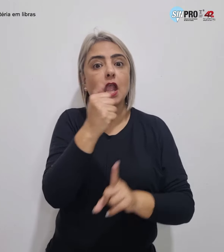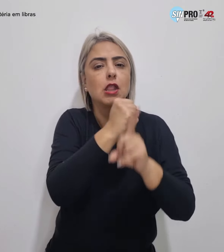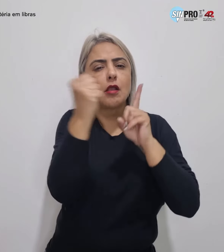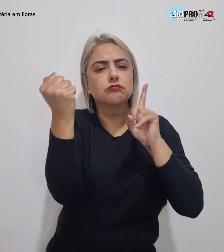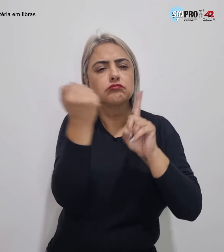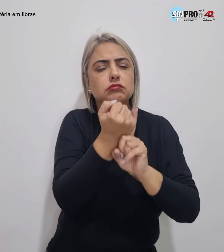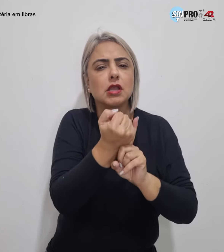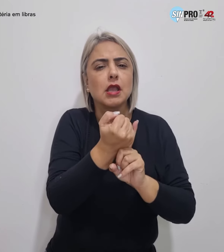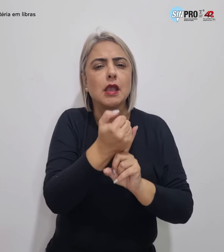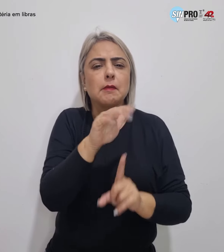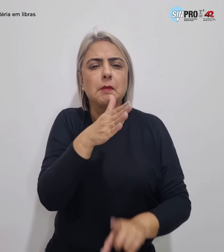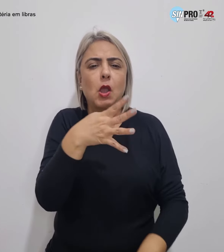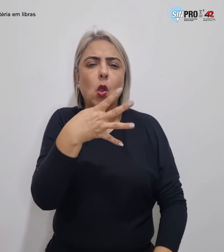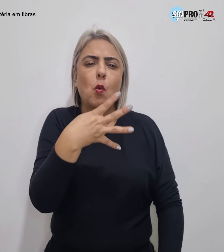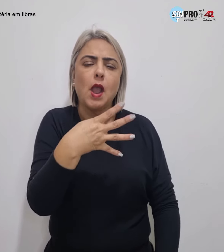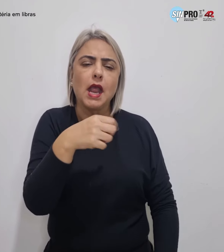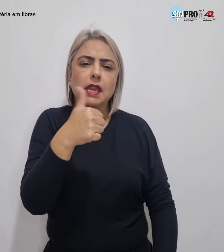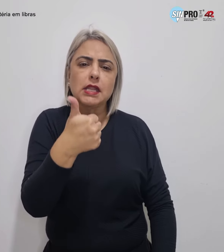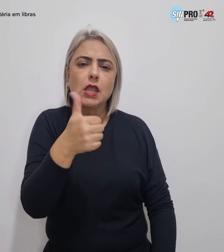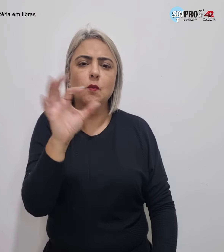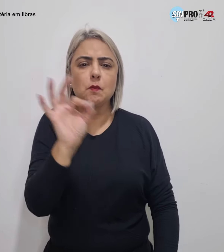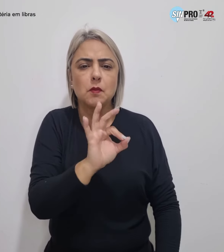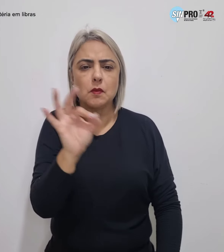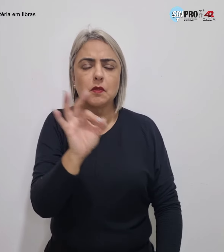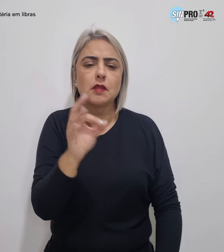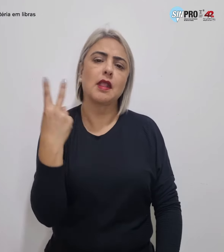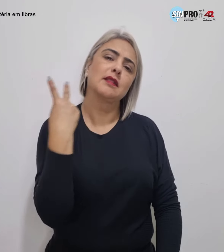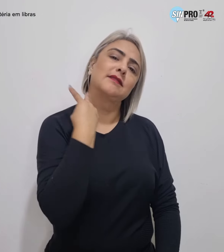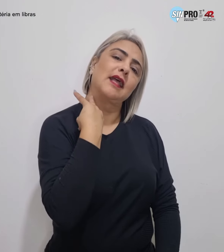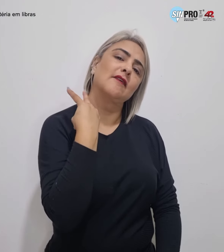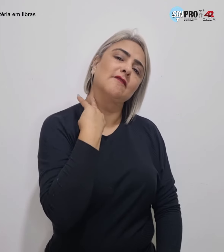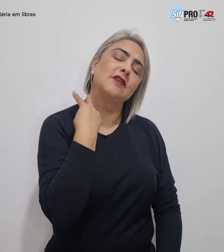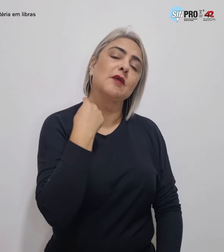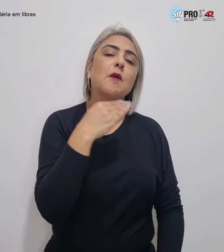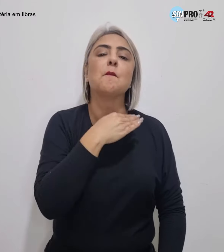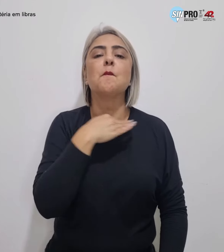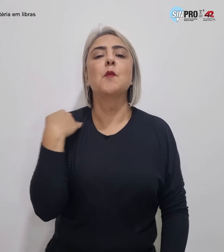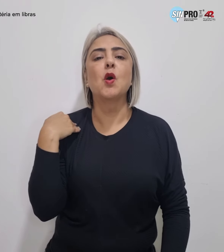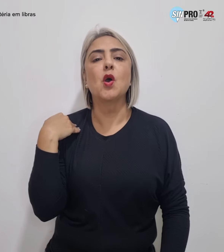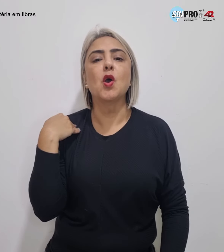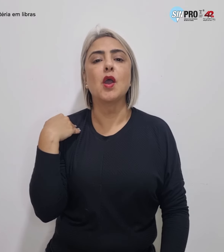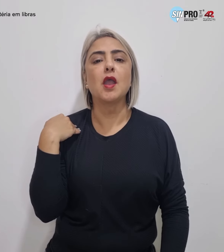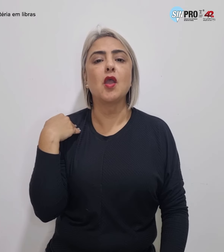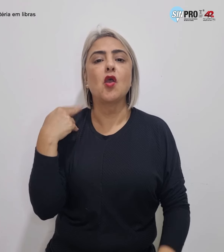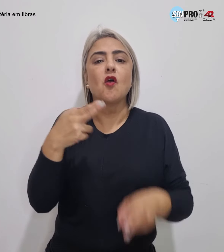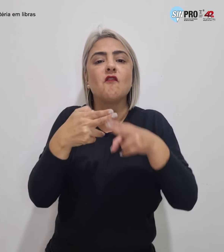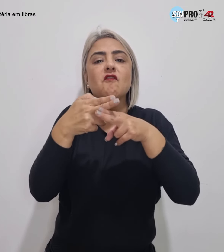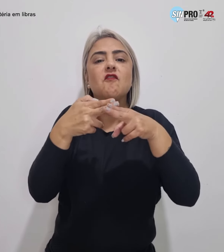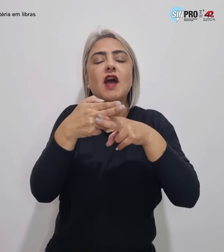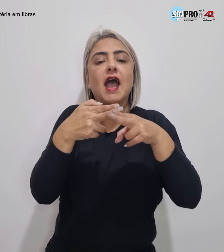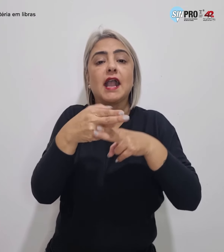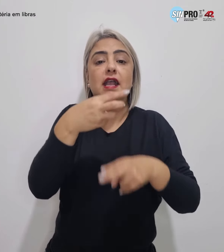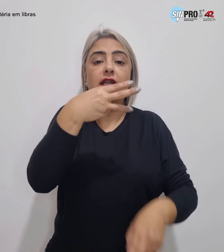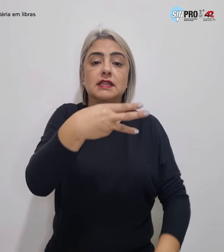cerca de 41% das vítimas morreram por arma branca 33%